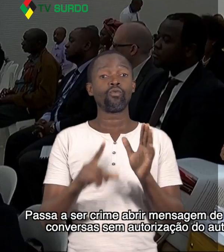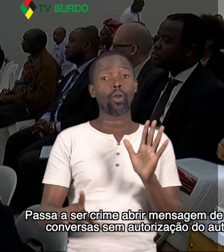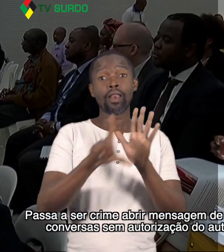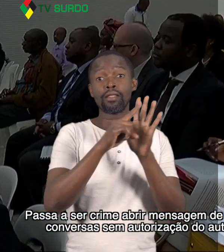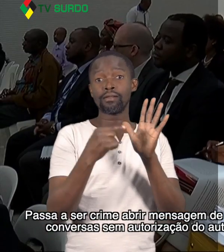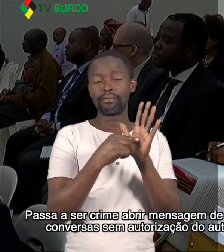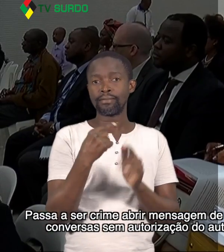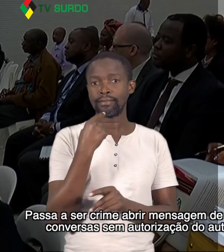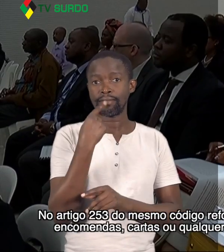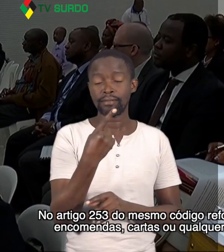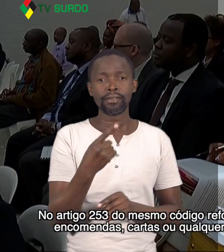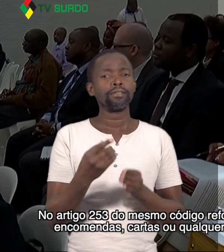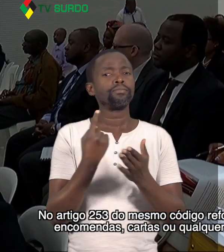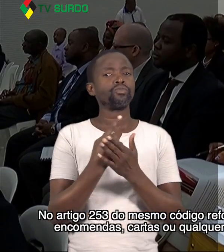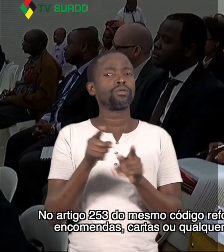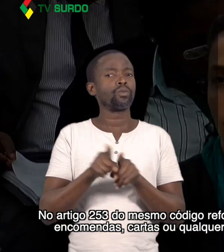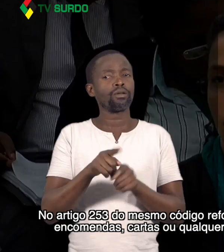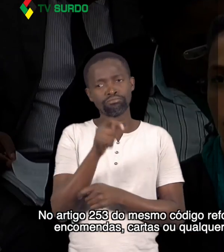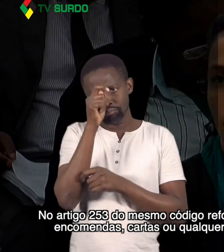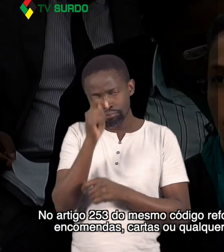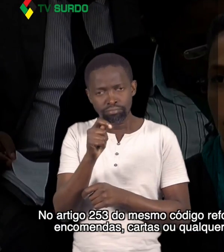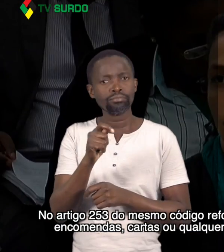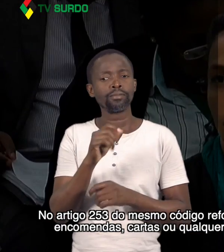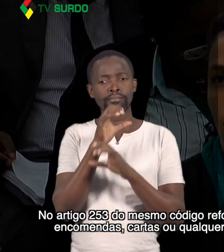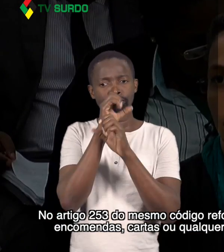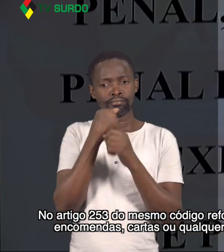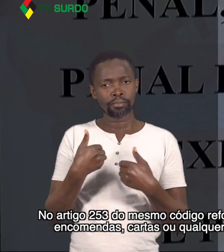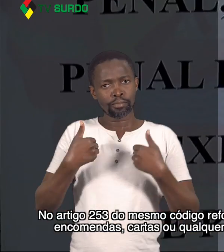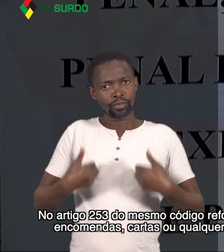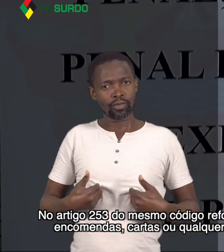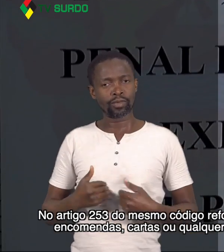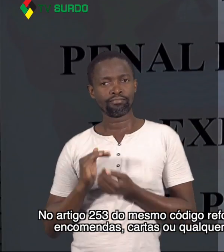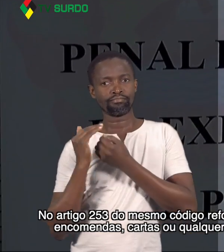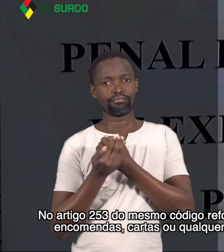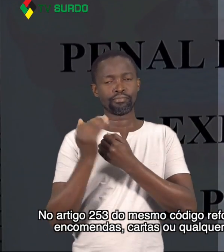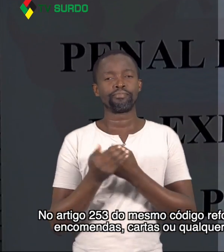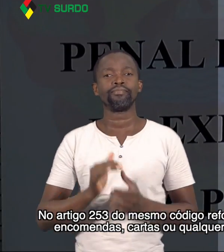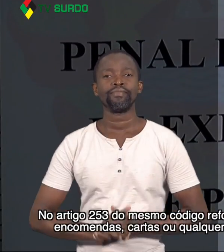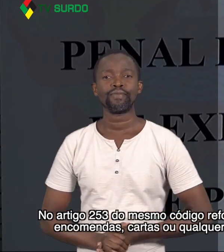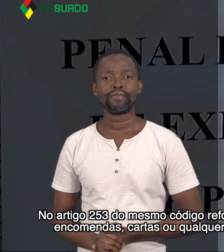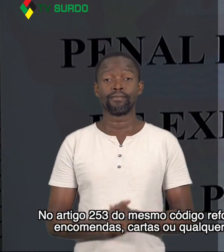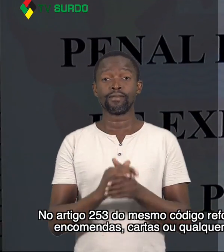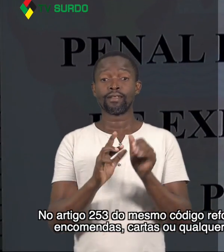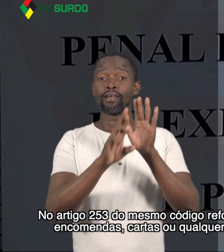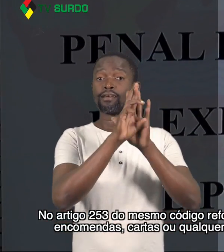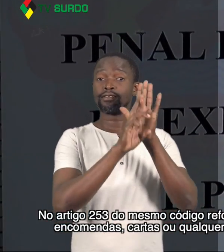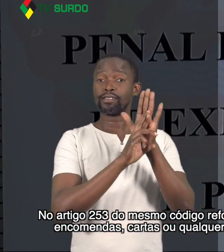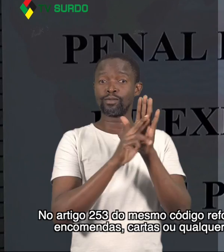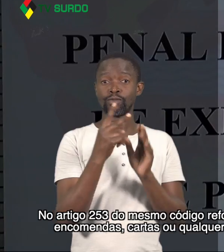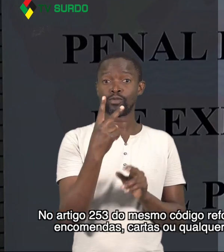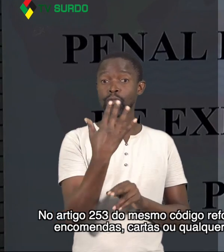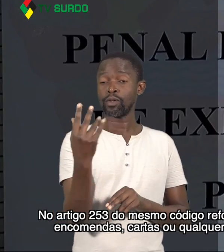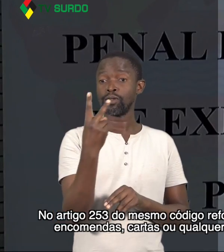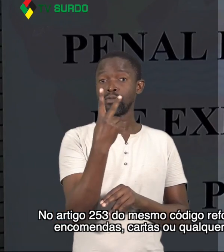acordo com o novo Código Penal. O artigo 253 do mesmo Código reforça que quem, sem